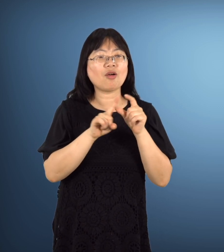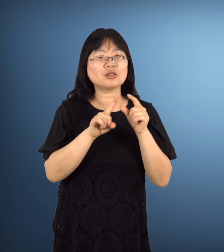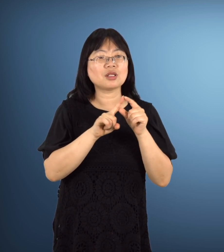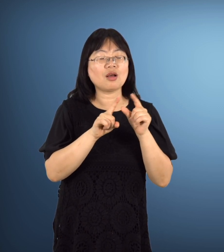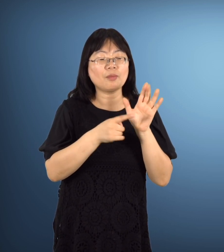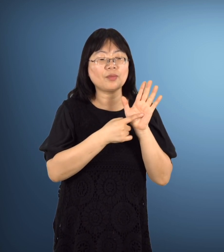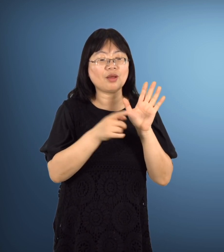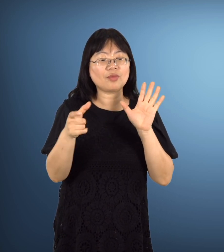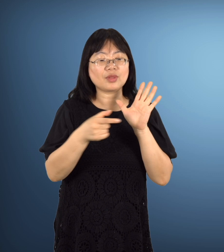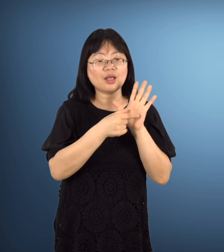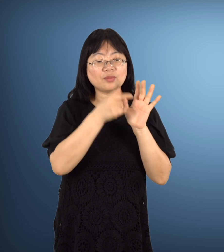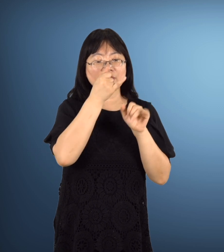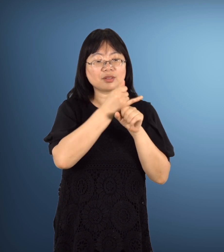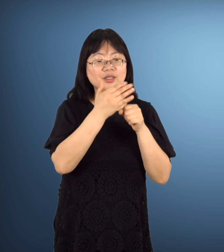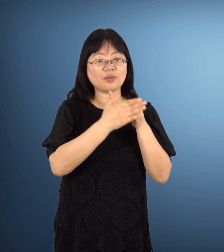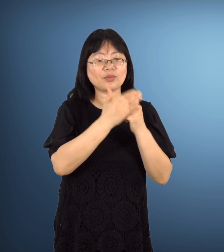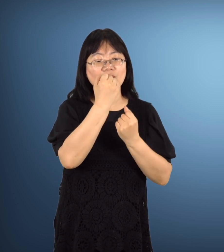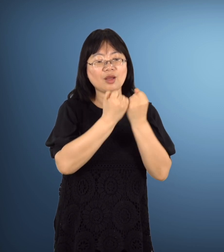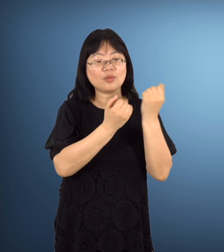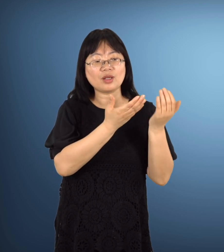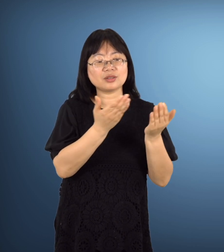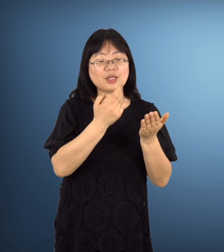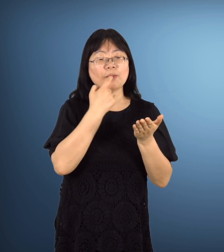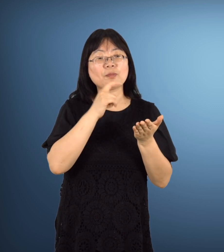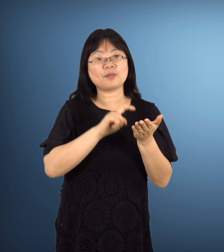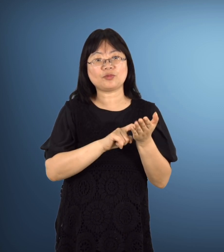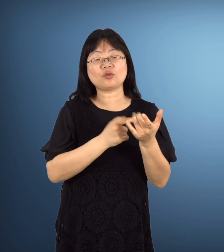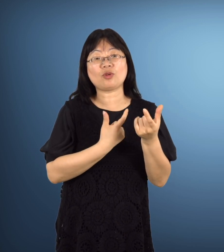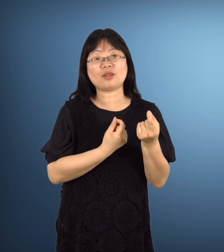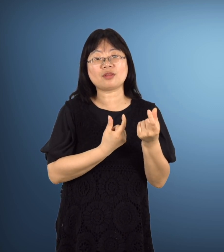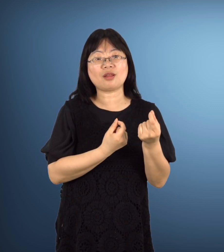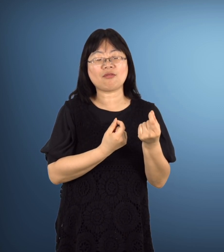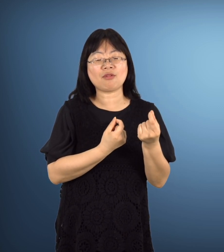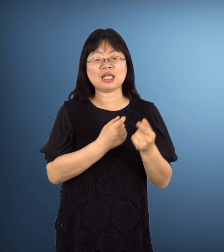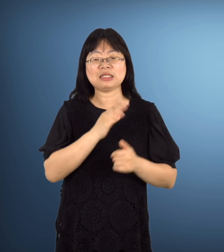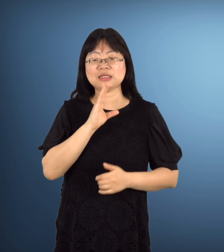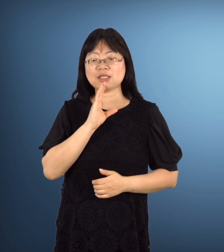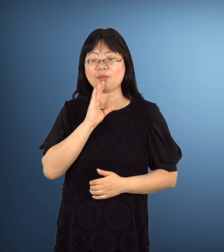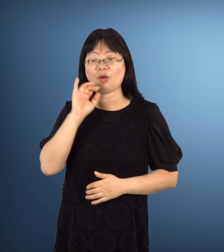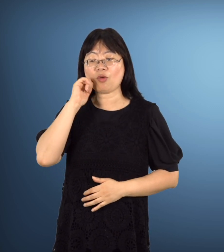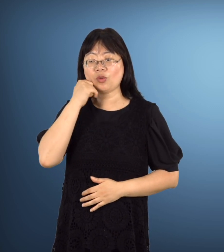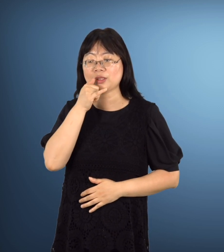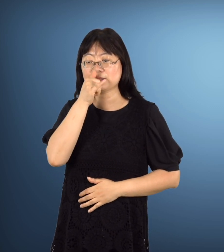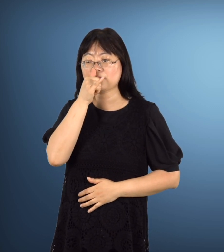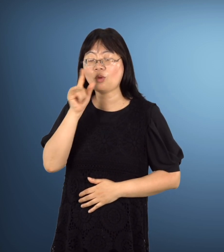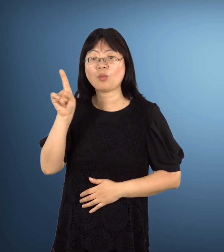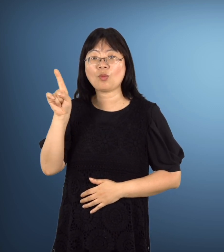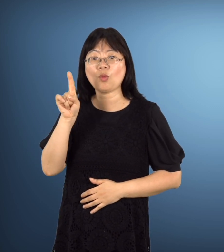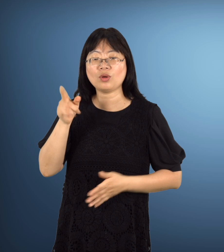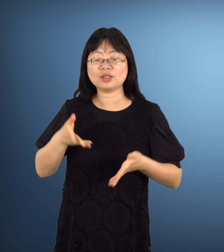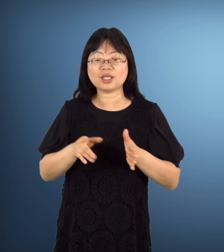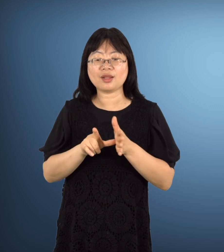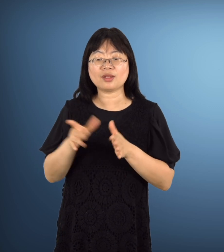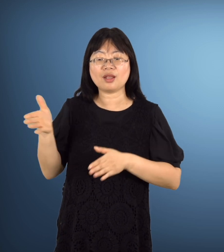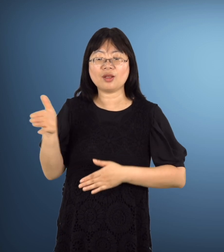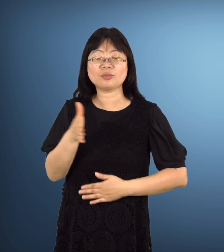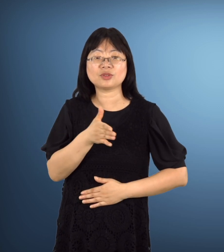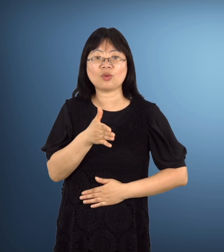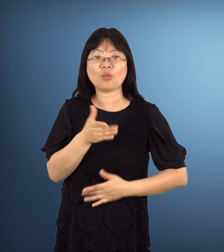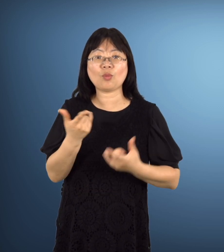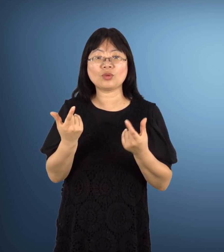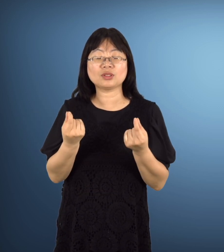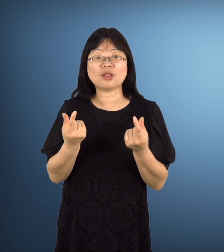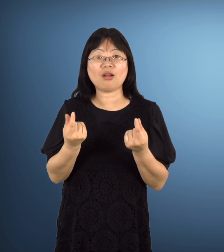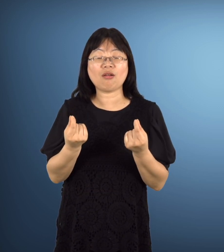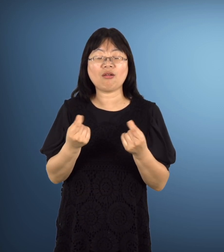표현을 담아서 설명하기가 그래도 수월한데 정말 어려운 것은 날 때부터